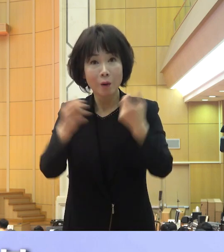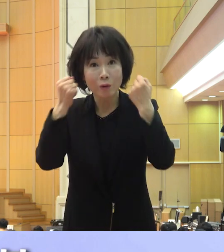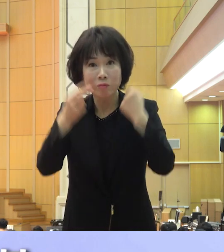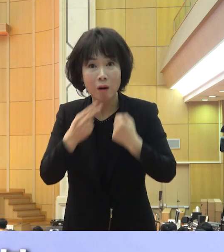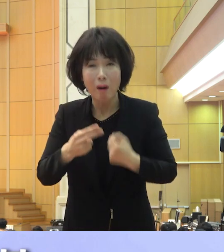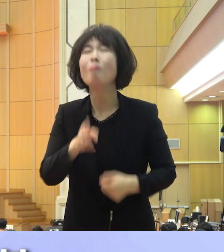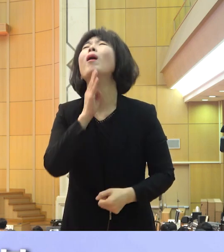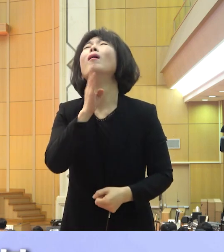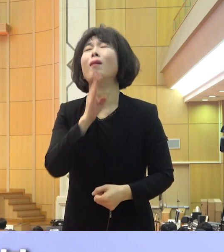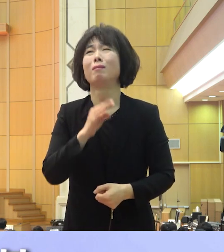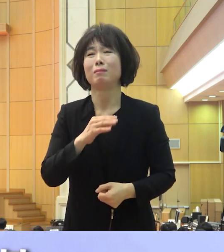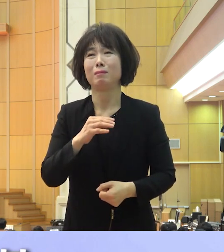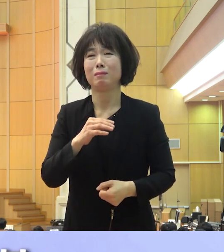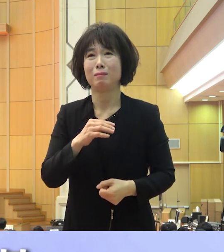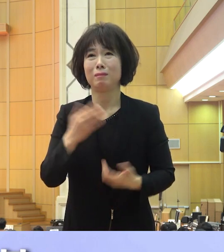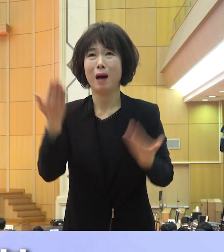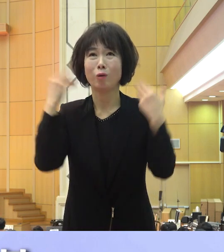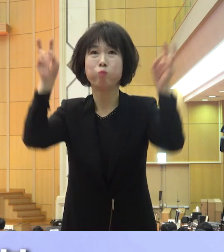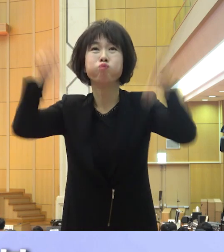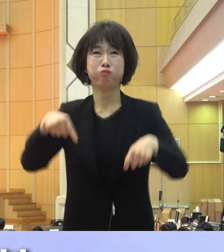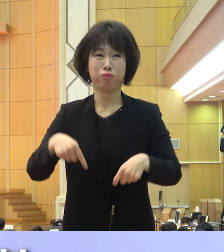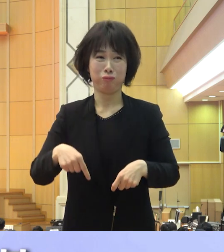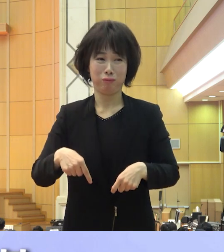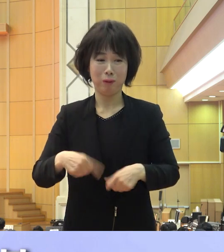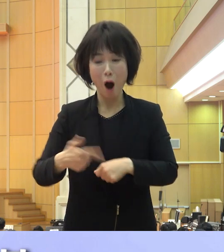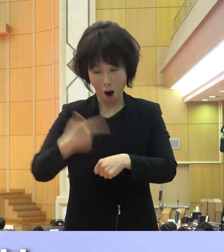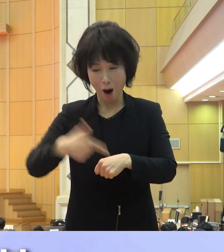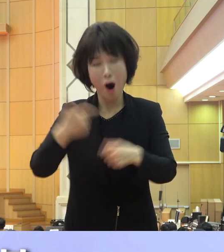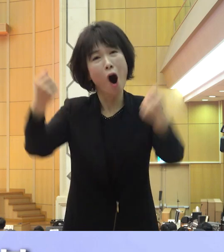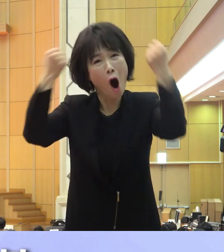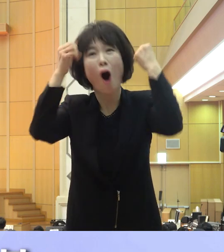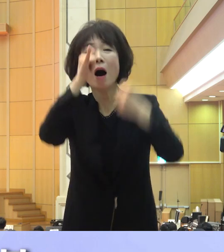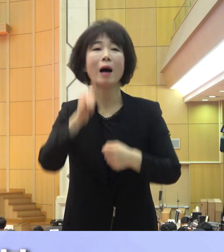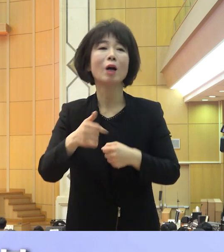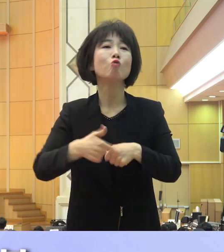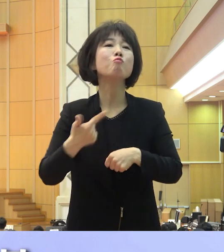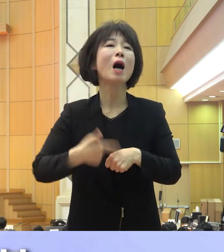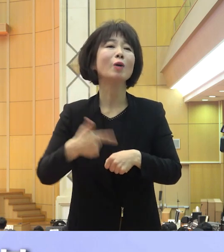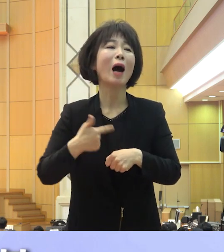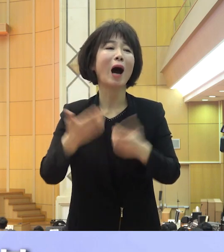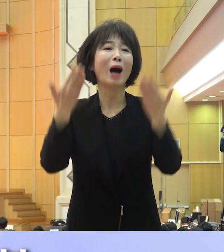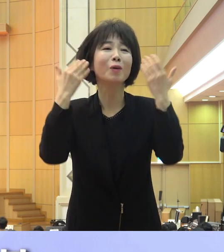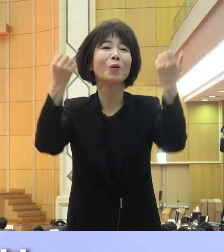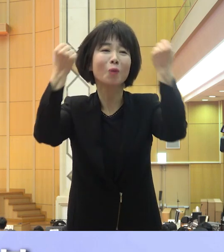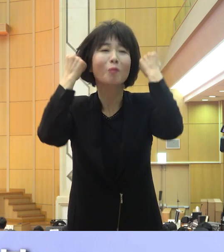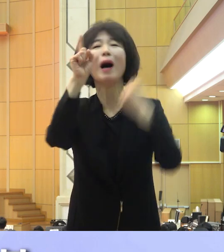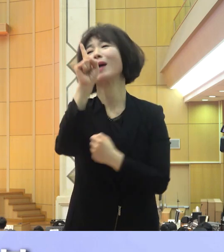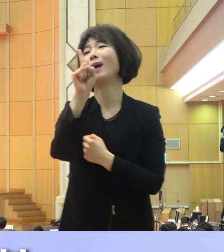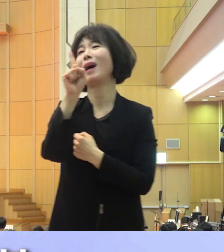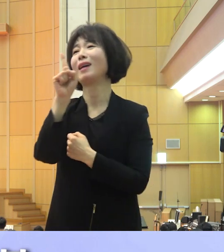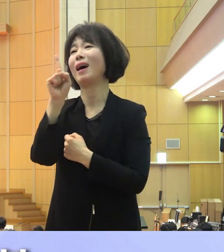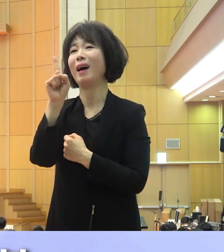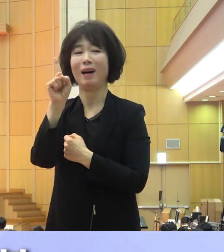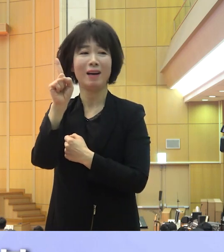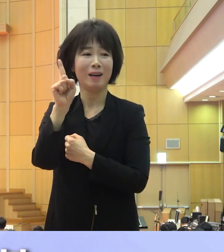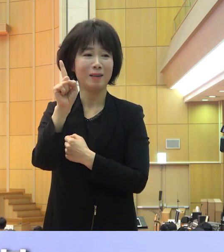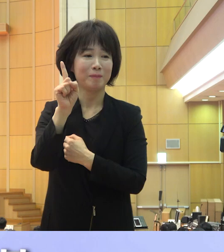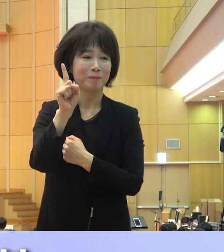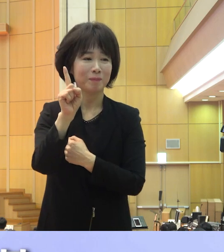그러면 그 당시는 국민학교 졸업장이라 그랬어. 지금은 초등학교라 그러지만 국민학교 졸업장이라도 떼다 붙여!